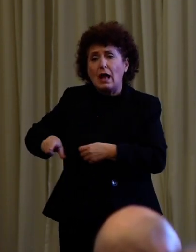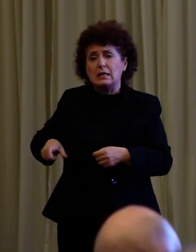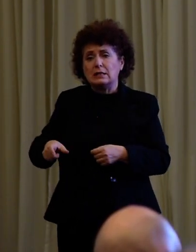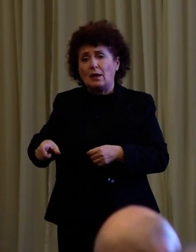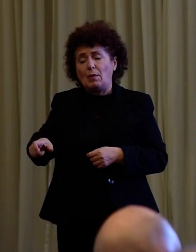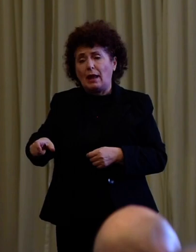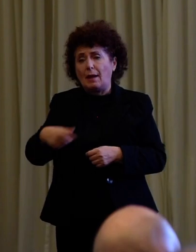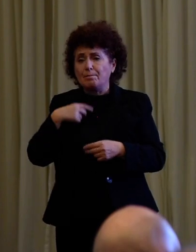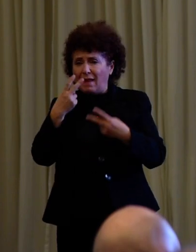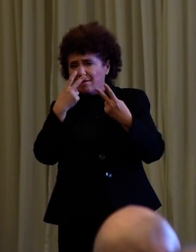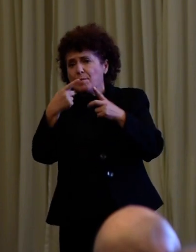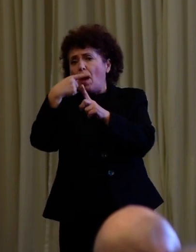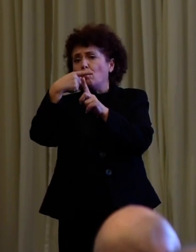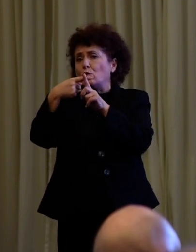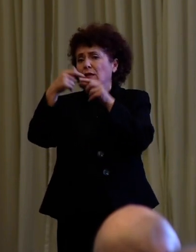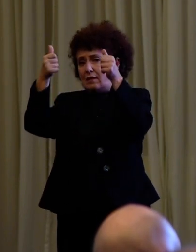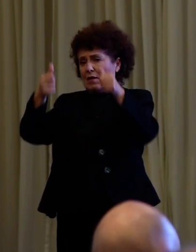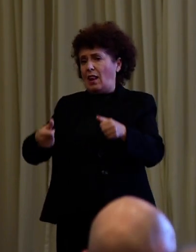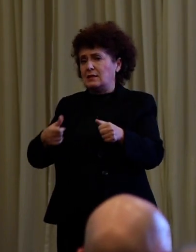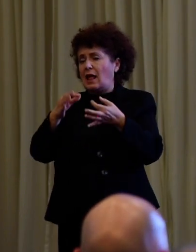на позитивната листа за лекови.